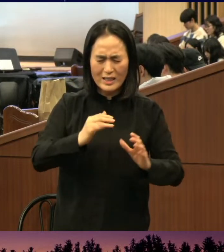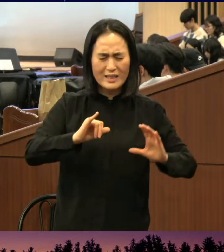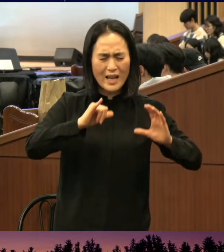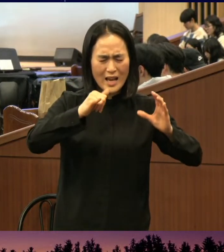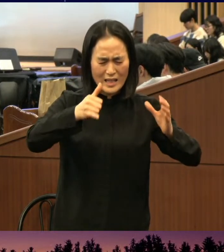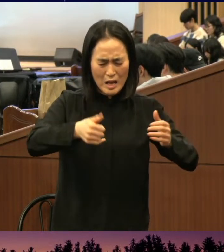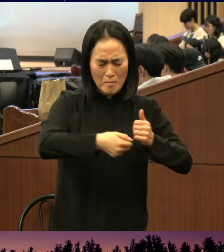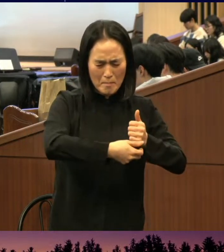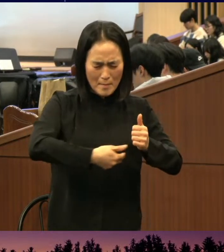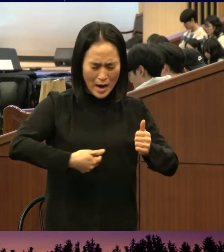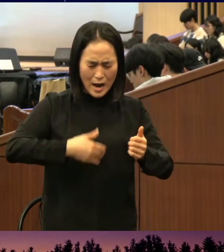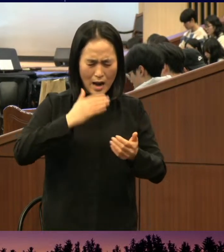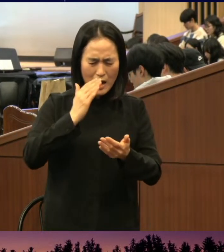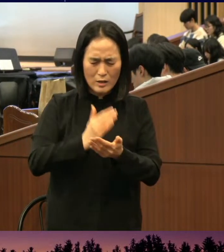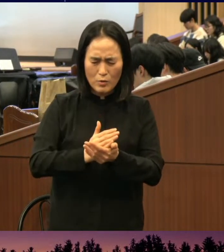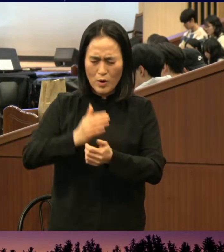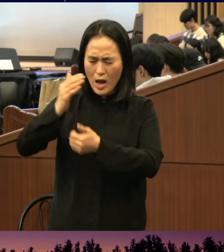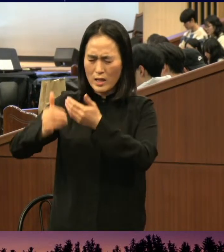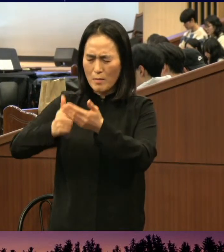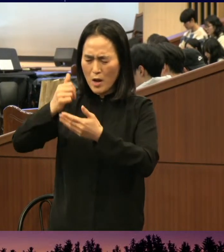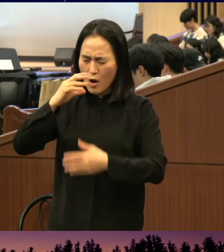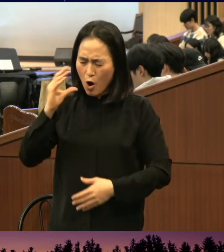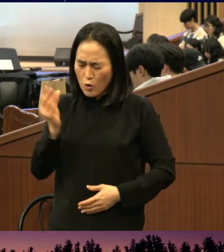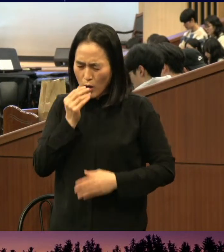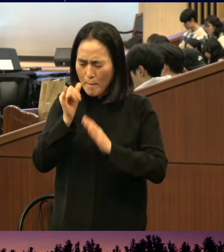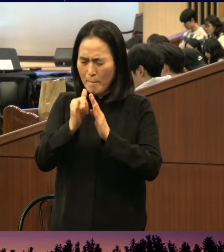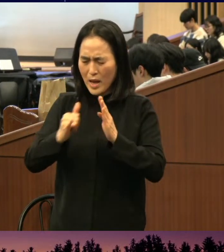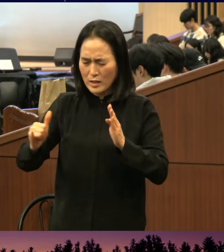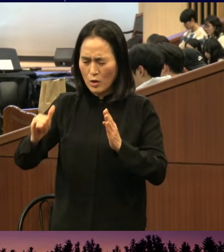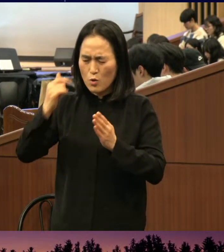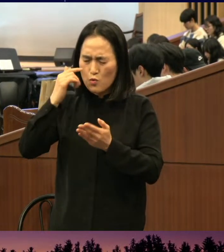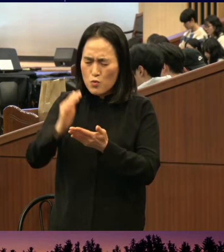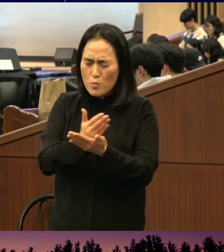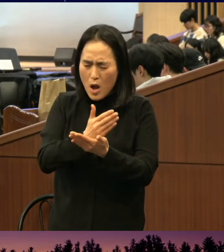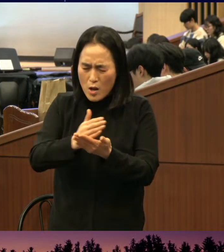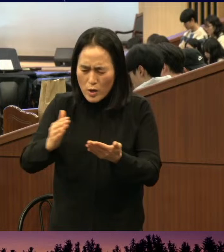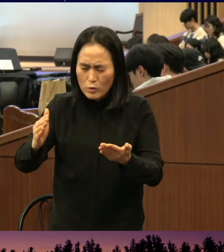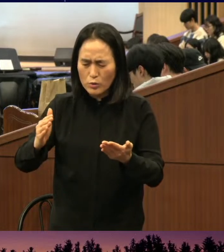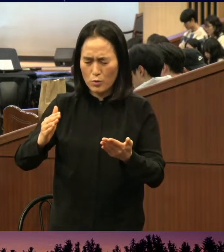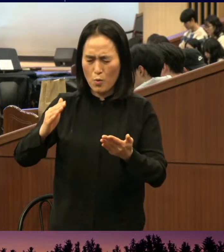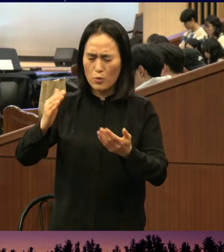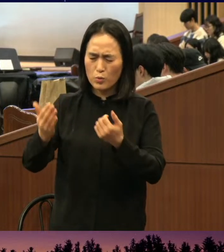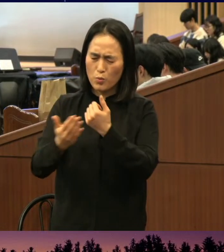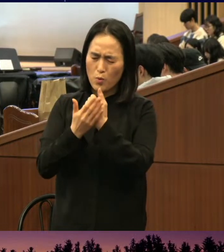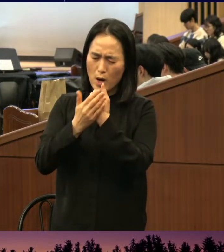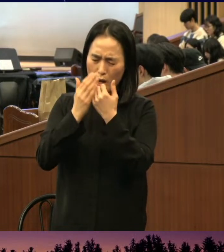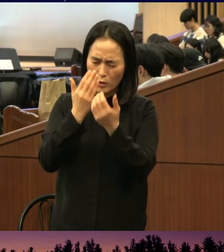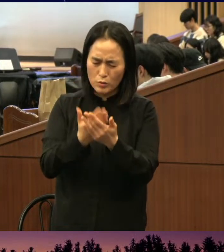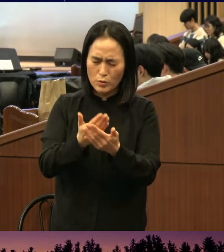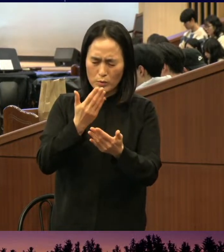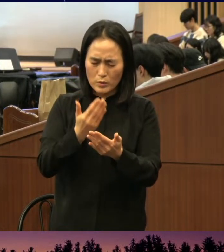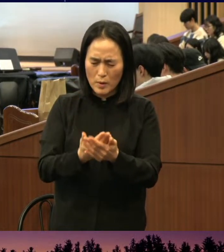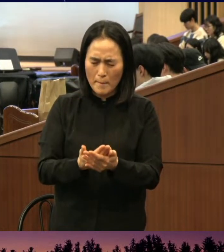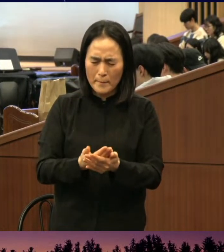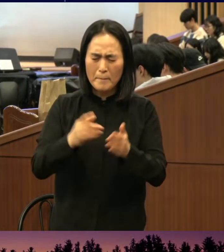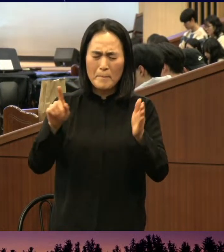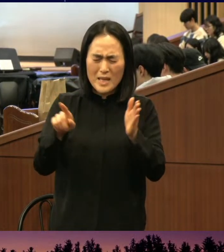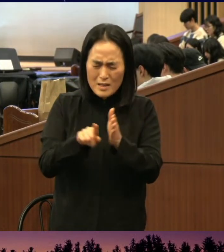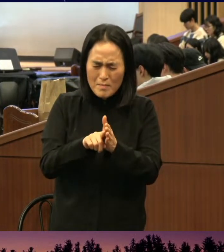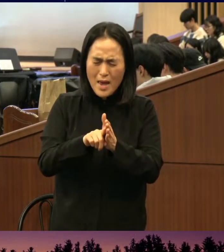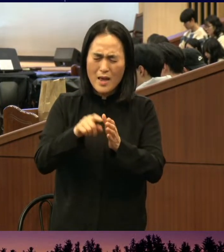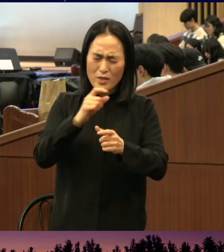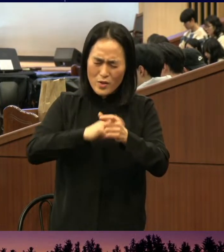받지 않고 하나님의 거룩한 백성들로 구별될 수 있도록 역사하여 주시옵소서. 하나님 아버지 믿음의 믿음을 더하여